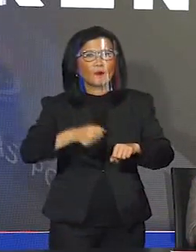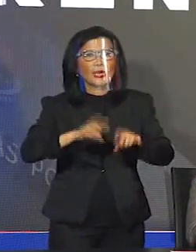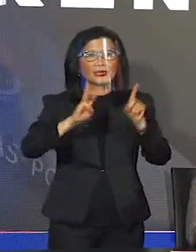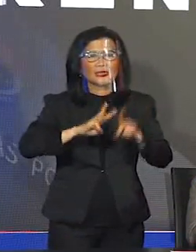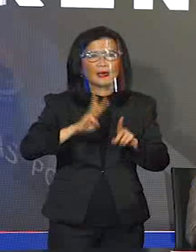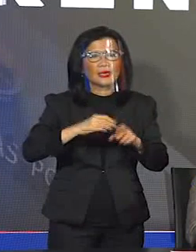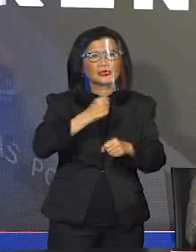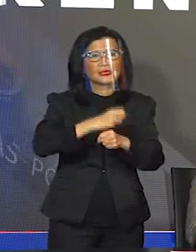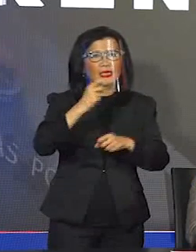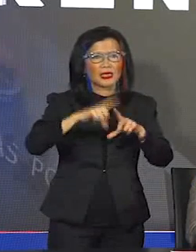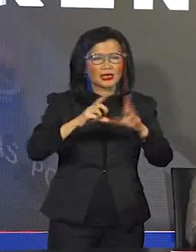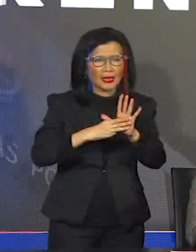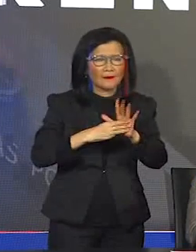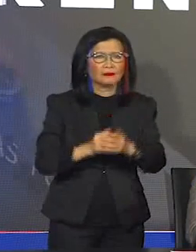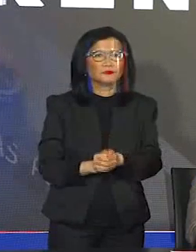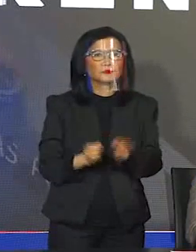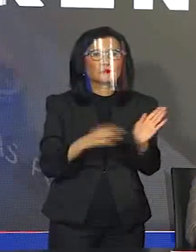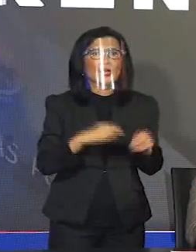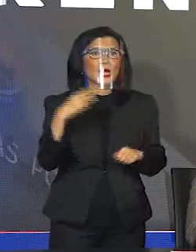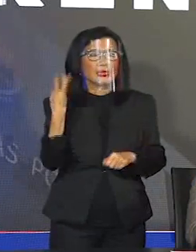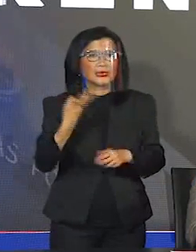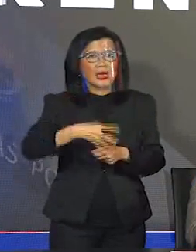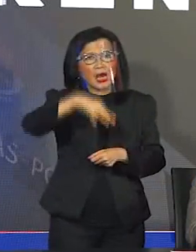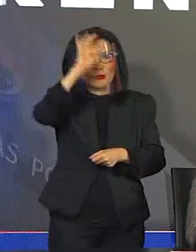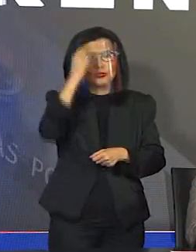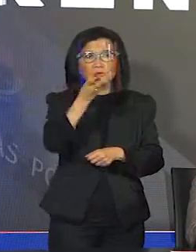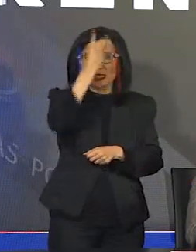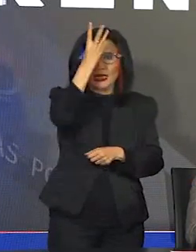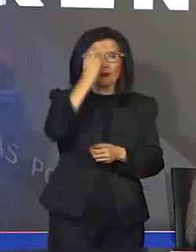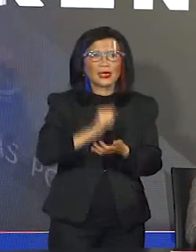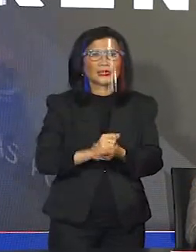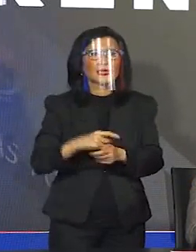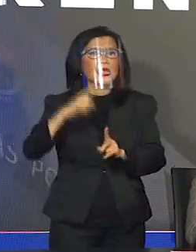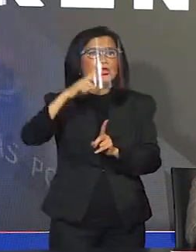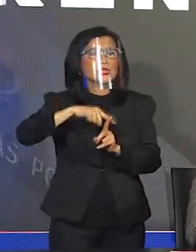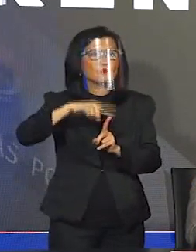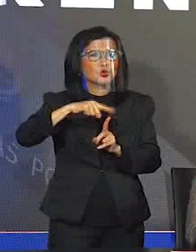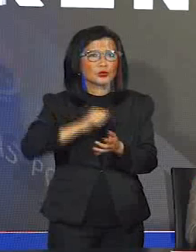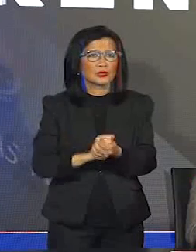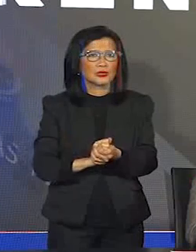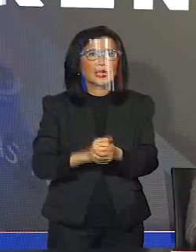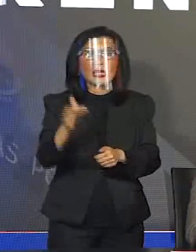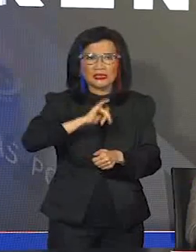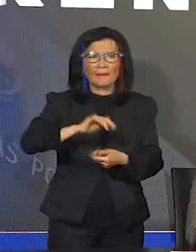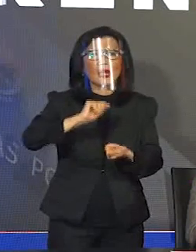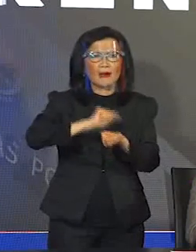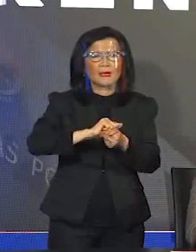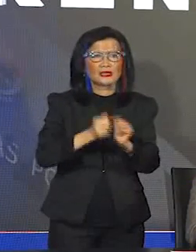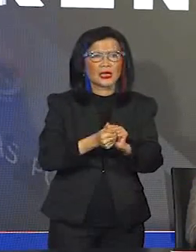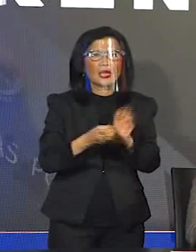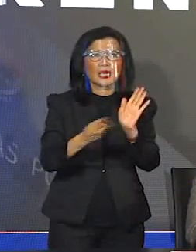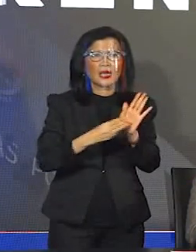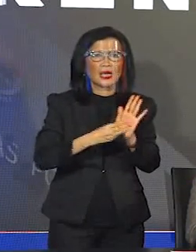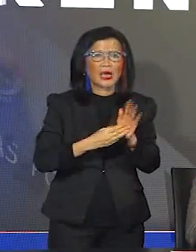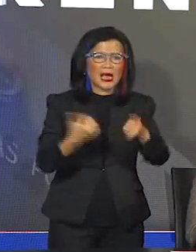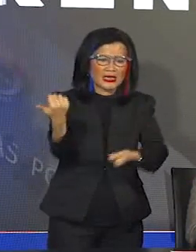gram. Kemudian yang ketiga, Polda Kaltim juga masalah narkoba.